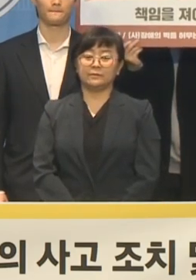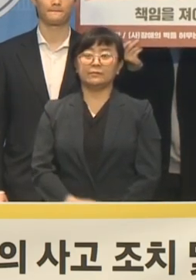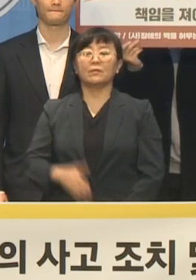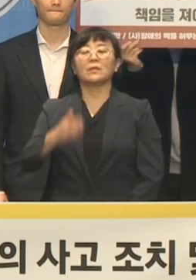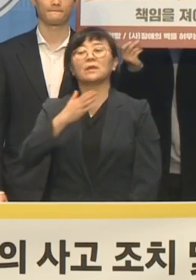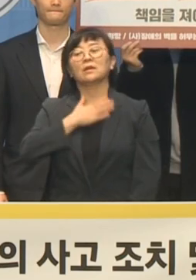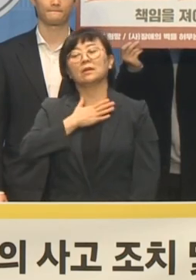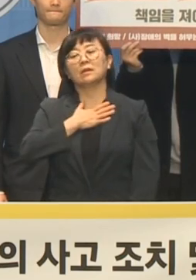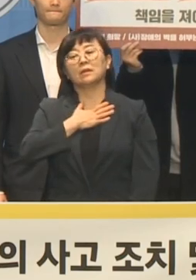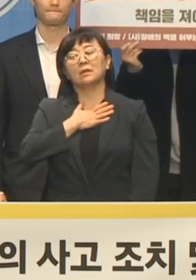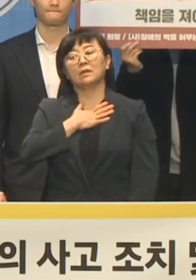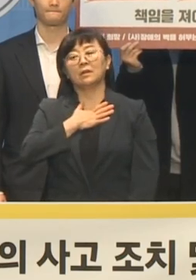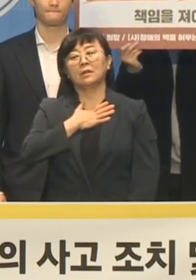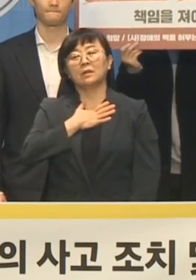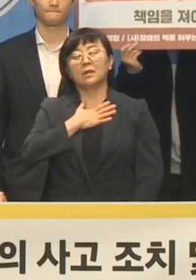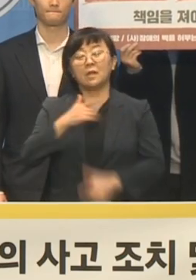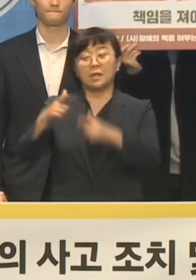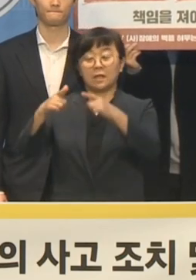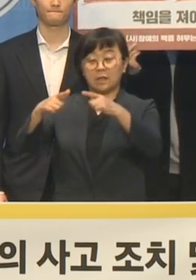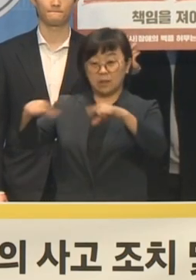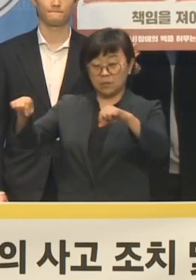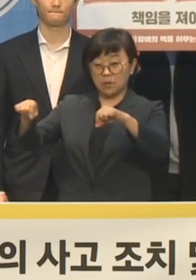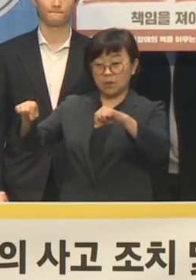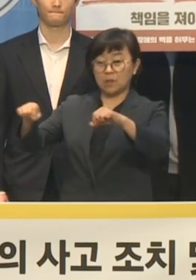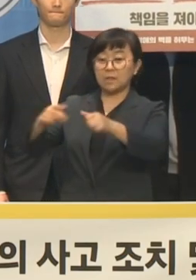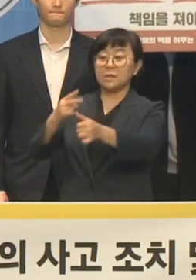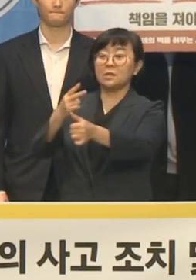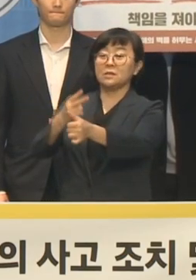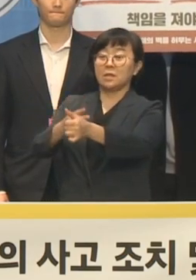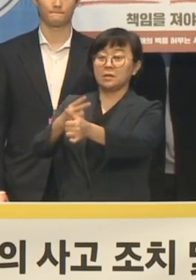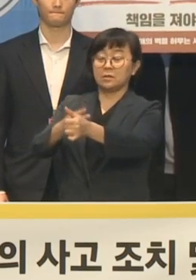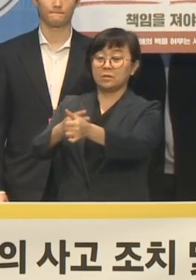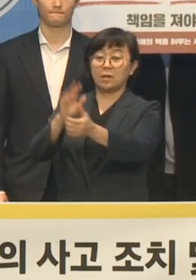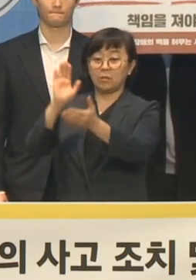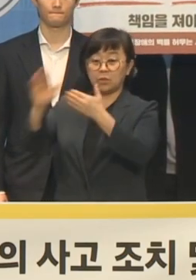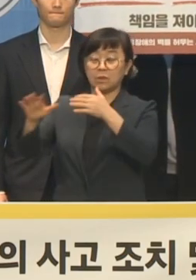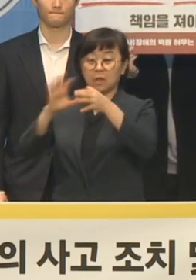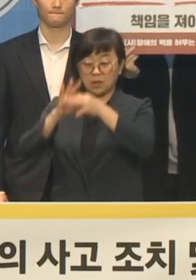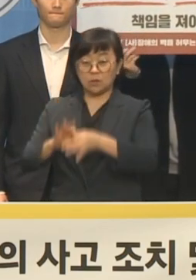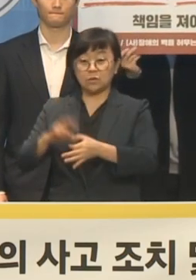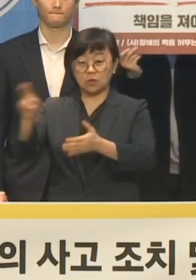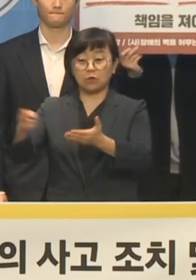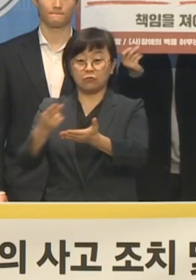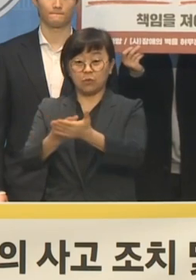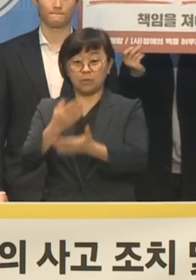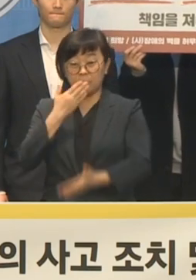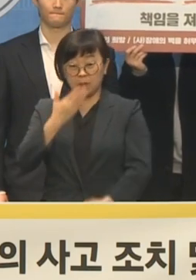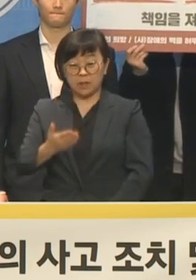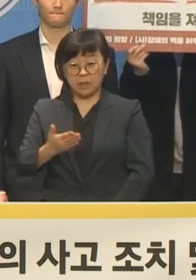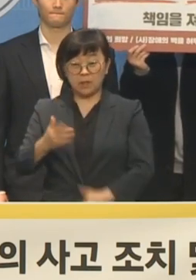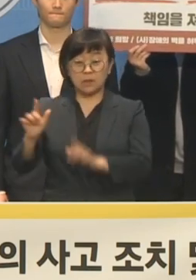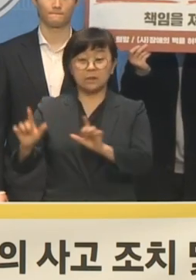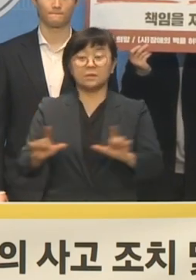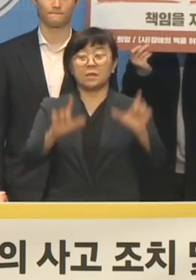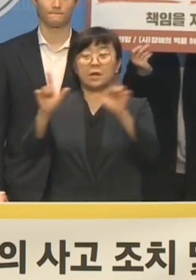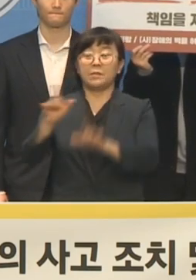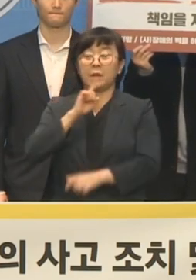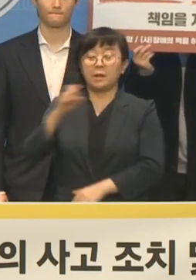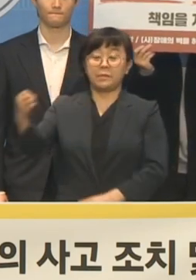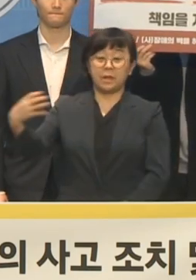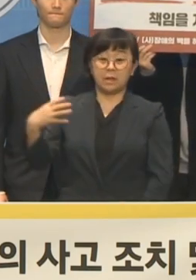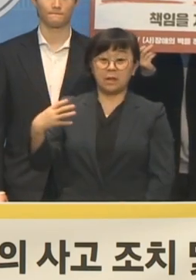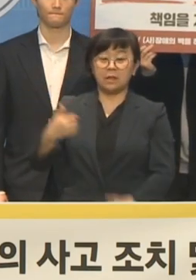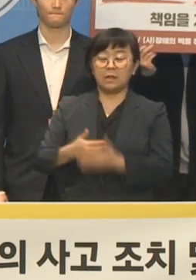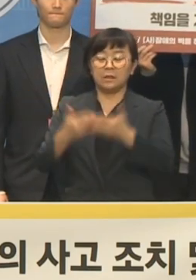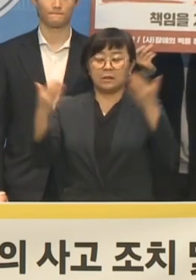저는 일본의 선생님께도 앞으로 계속 저렇게만 누워서 살 수도 있다는 말에